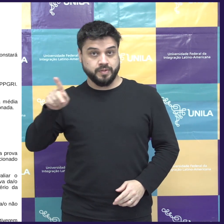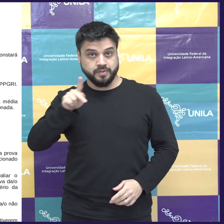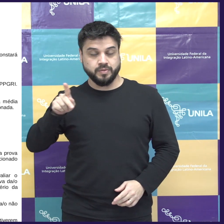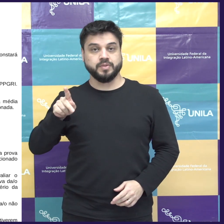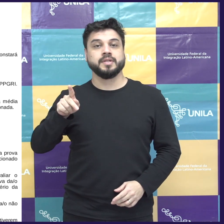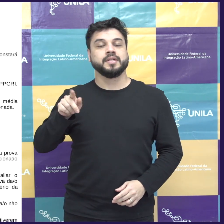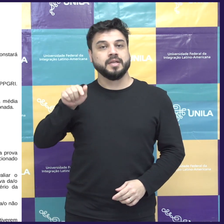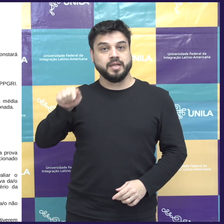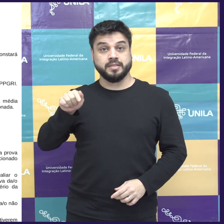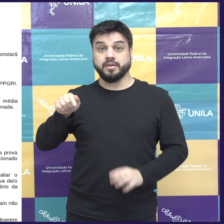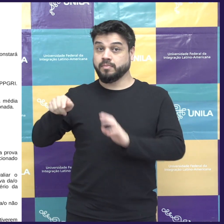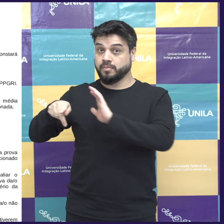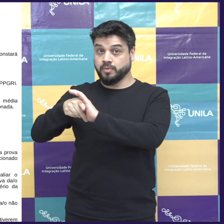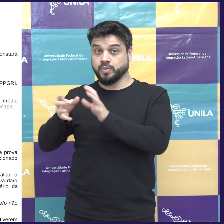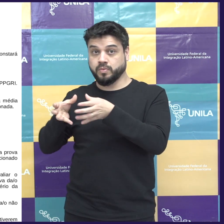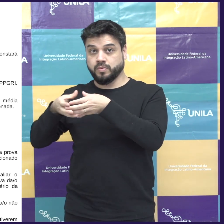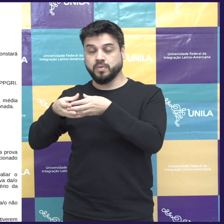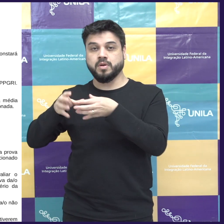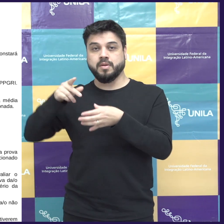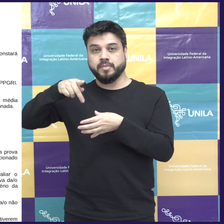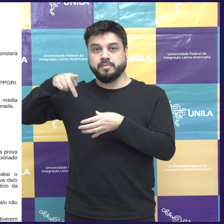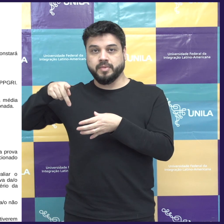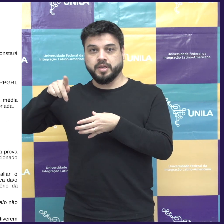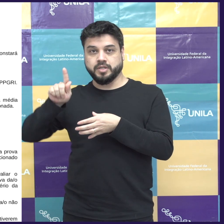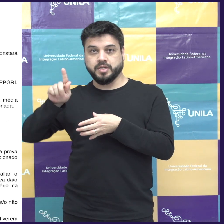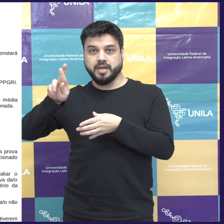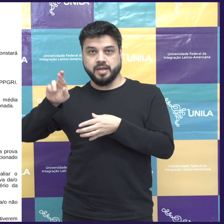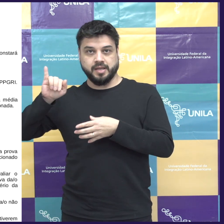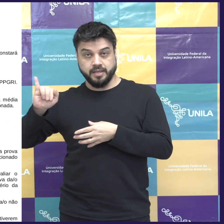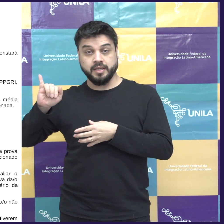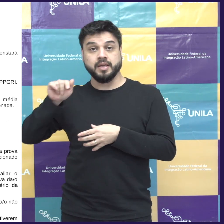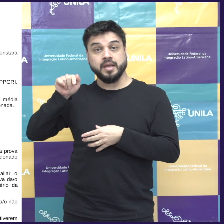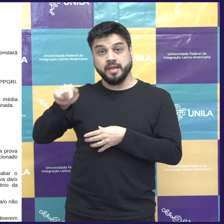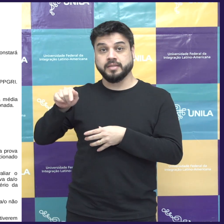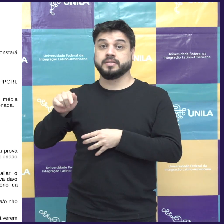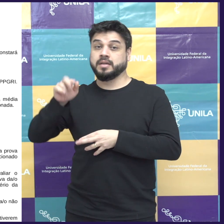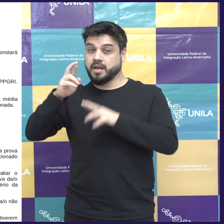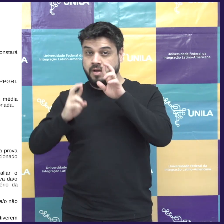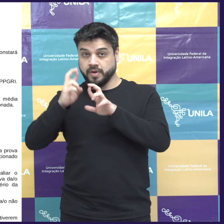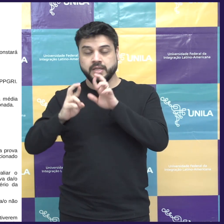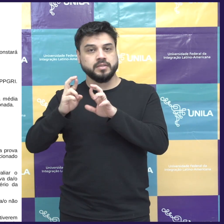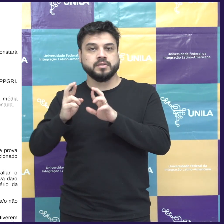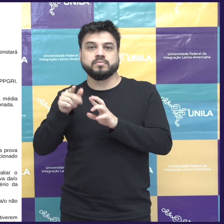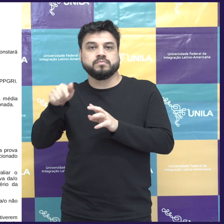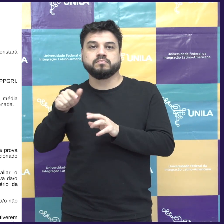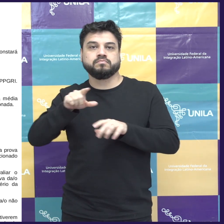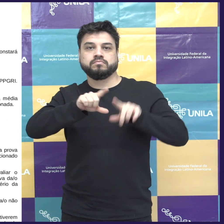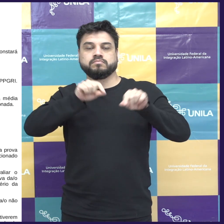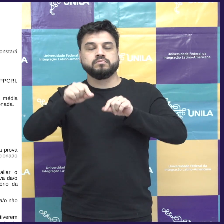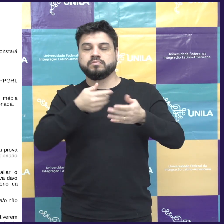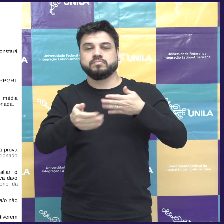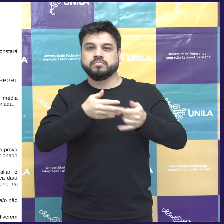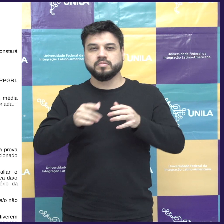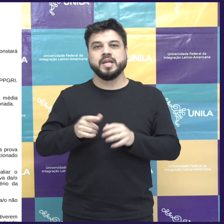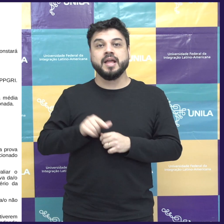professores do PPG-RI. A avaliação é cega, blind review. O nome do